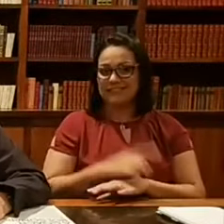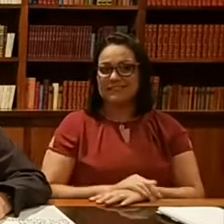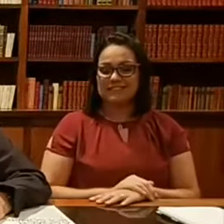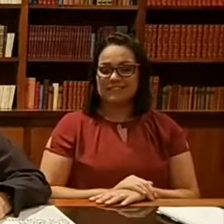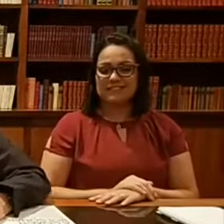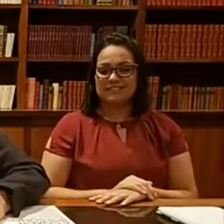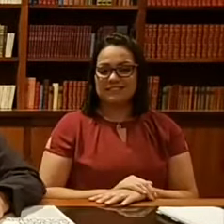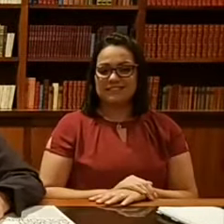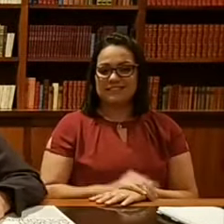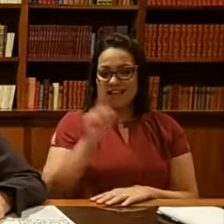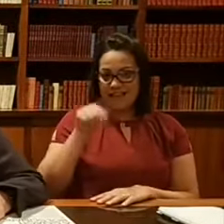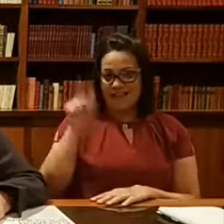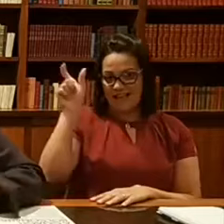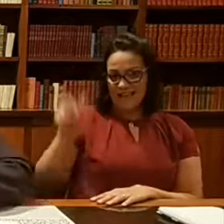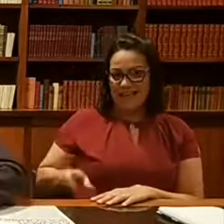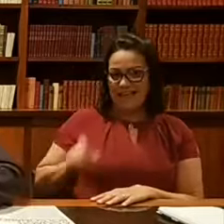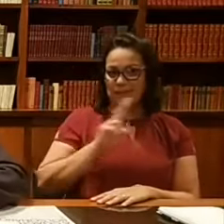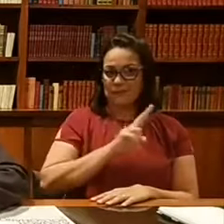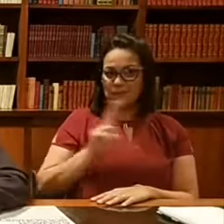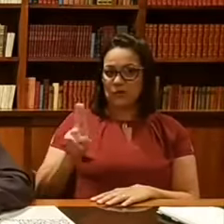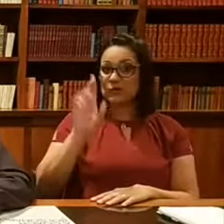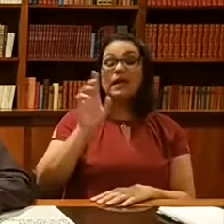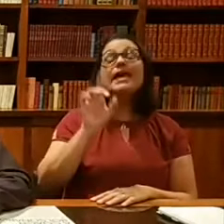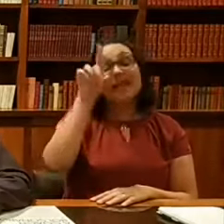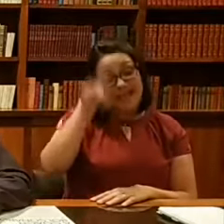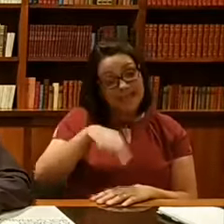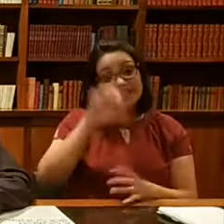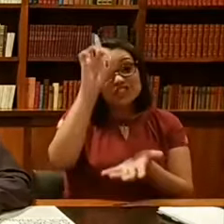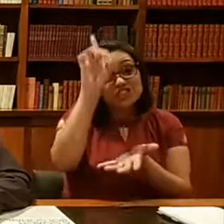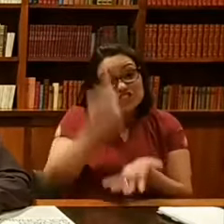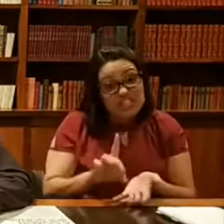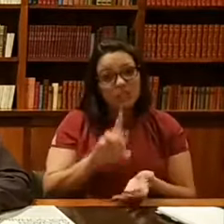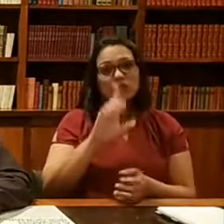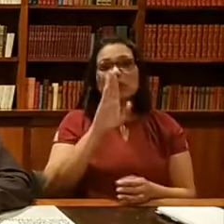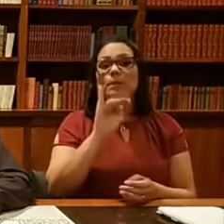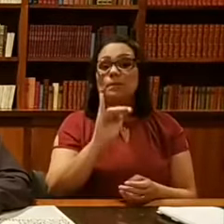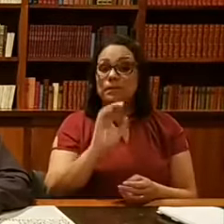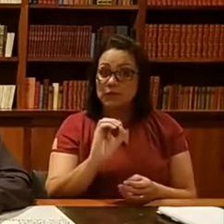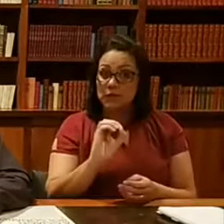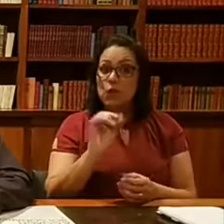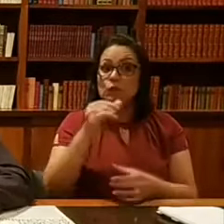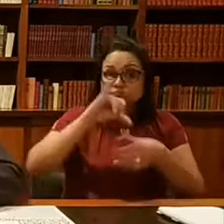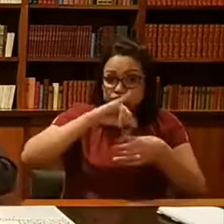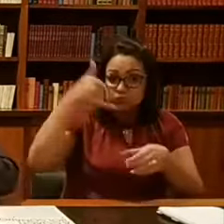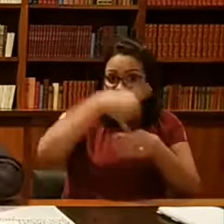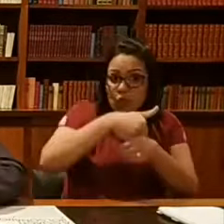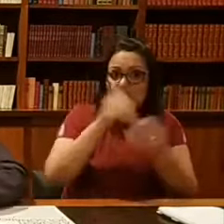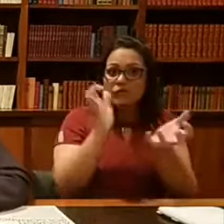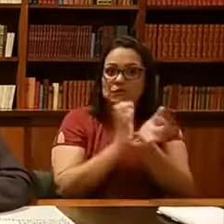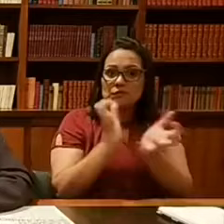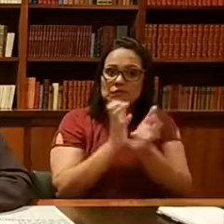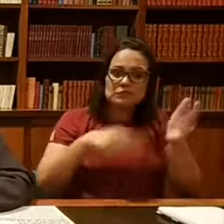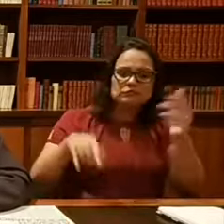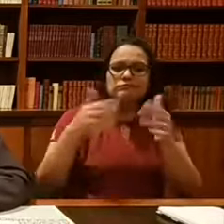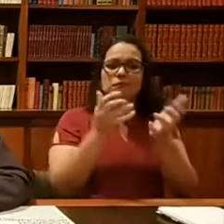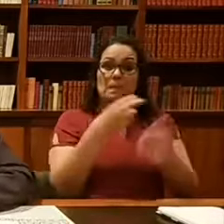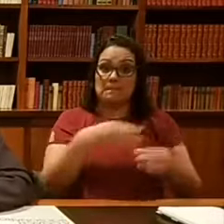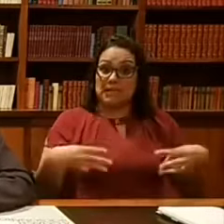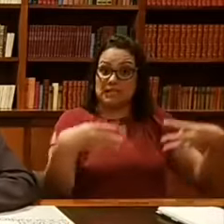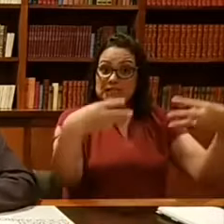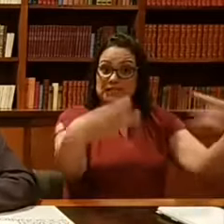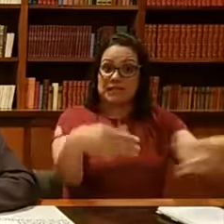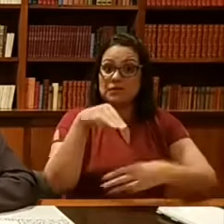E ele é o diretor de biocombustível do Ministério de Minas e Energia. Vai falar um pouquinho de biocombustível. Nós estamos numa viagem marcada